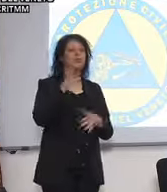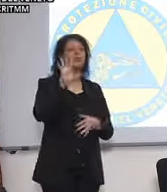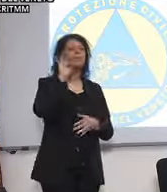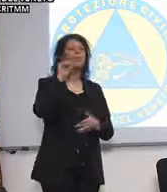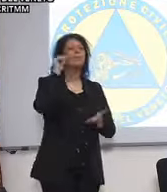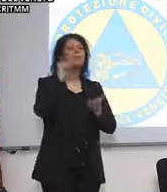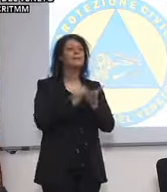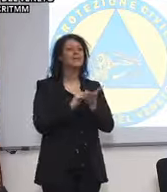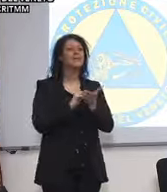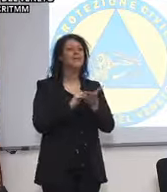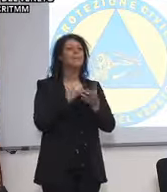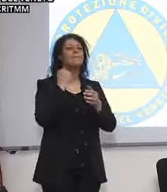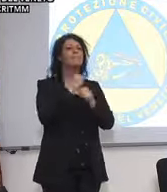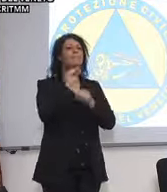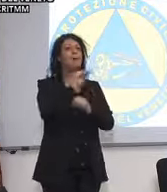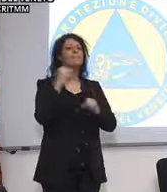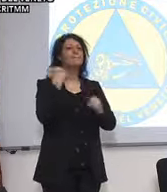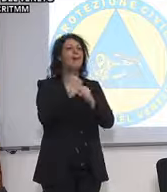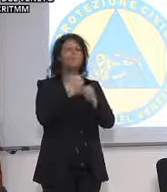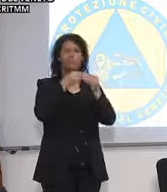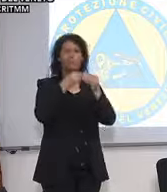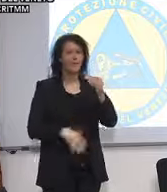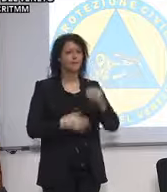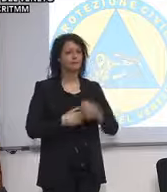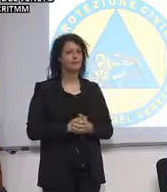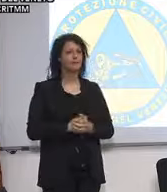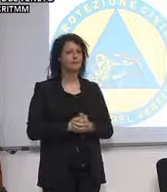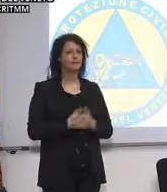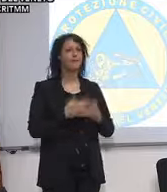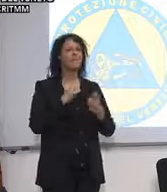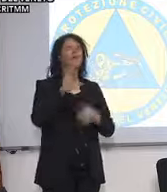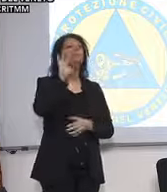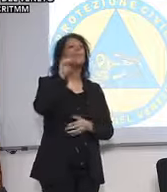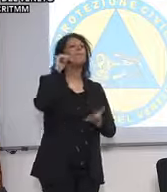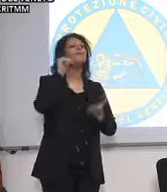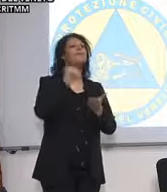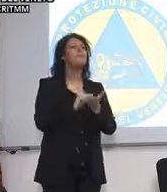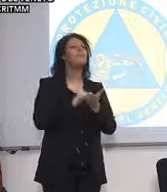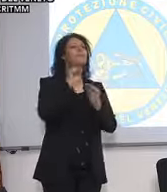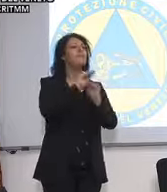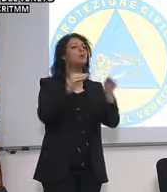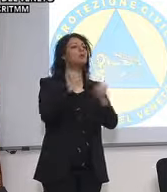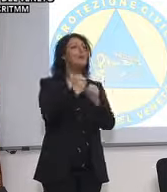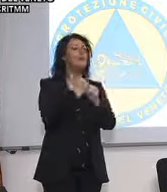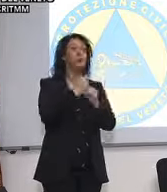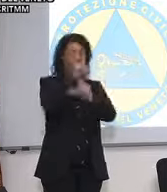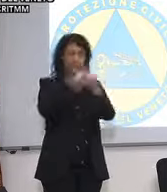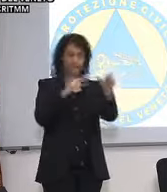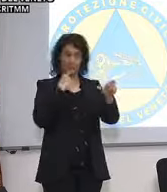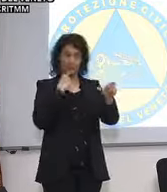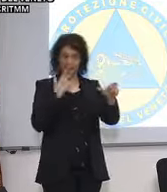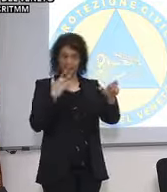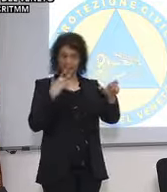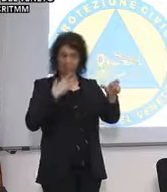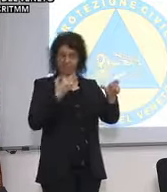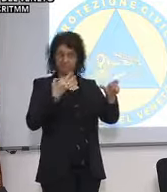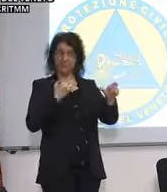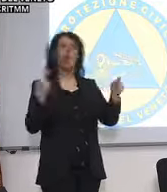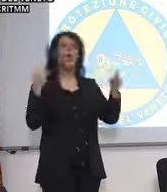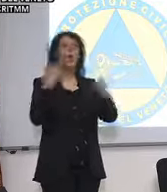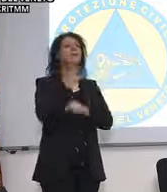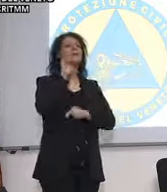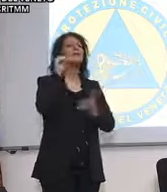la domanda che io mi faccio, ma sono 50.000 benestanti o sono 50.000 persone che hanno bisogno di questo stipendio per vivere? Vi